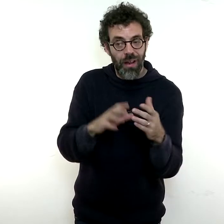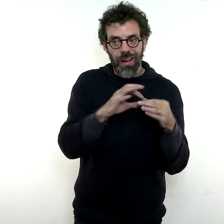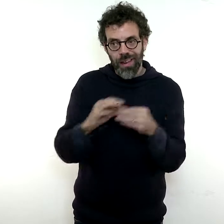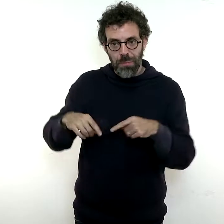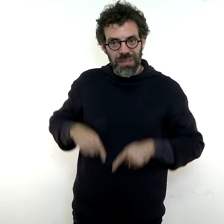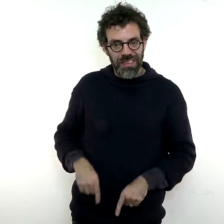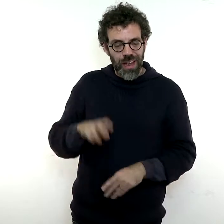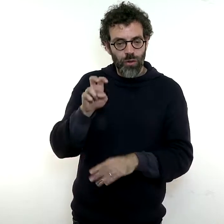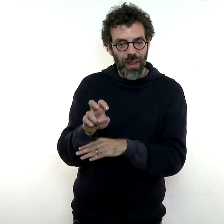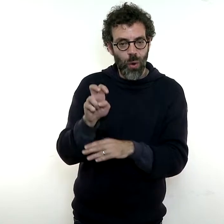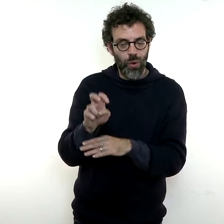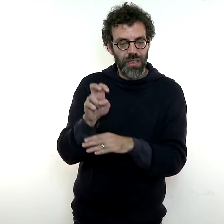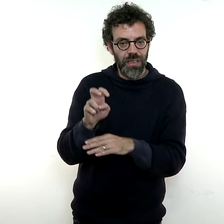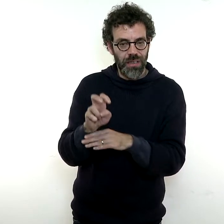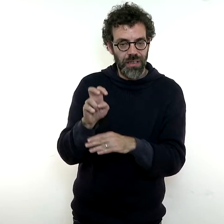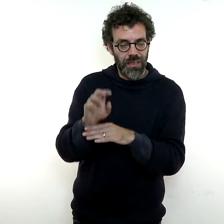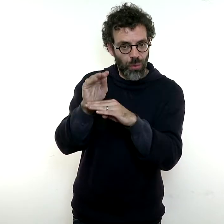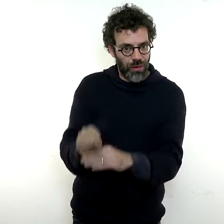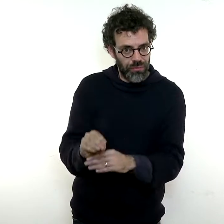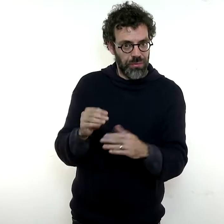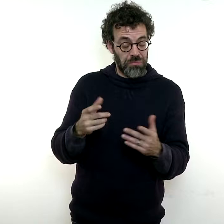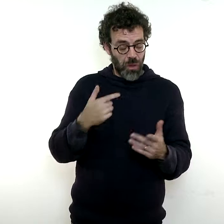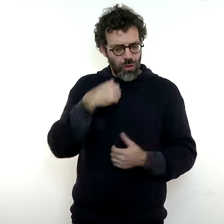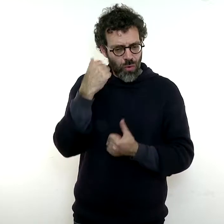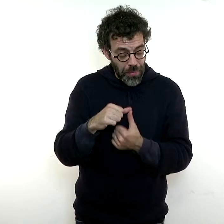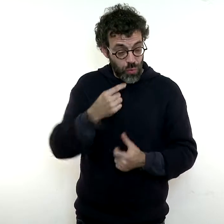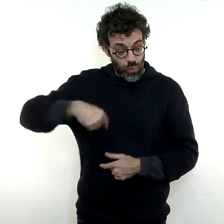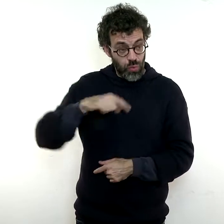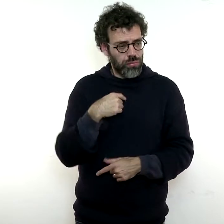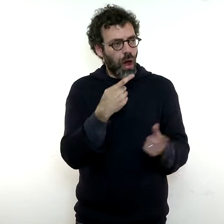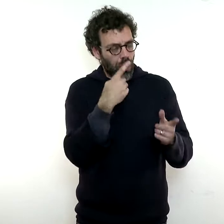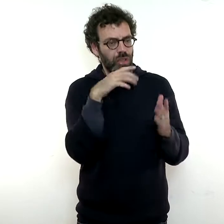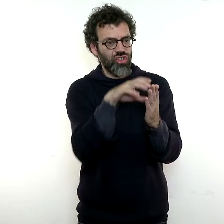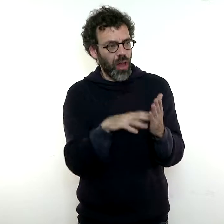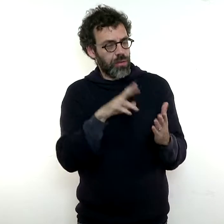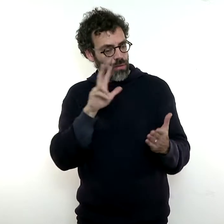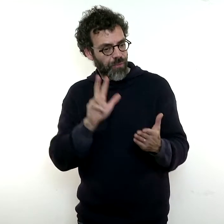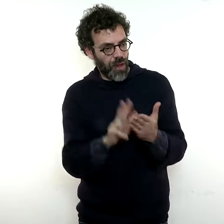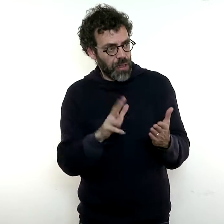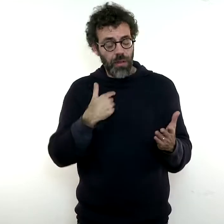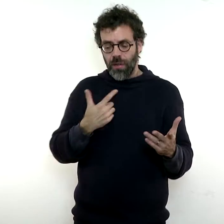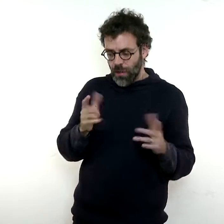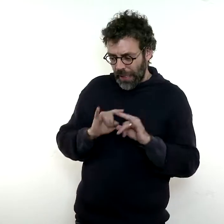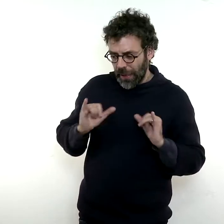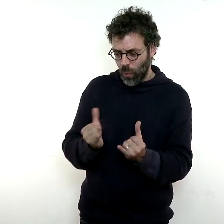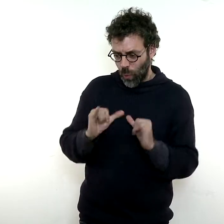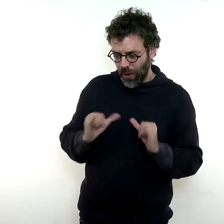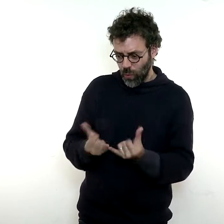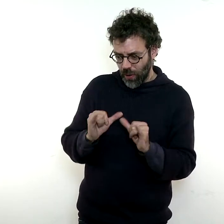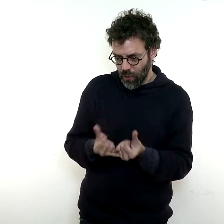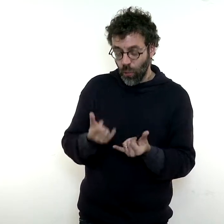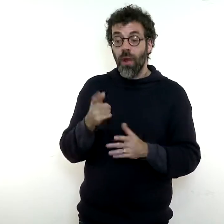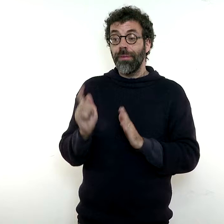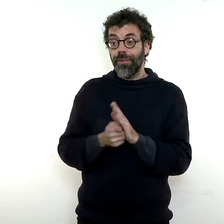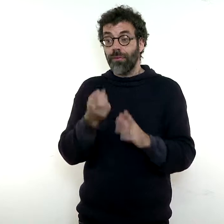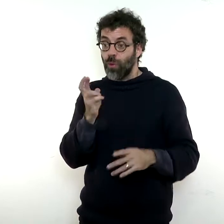leur ai expliqué le nombre de réunions que nous avons fait sur ce sujet-là, mais de manière générale, ils étaient vraiment surpris et ils n'avaient jamais vu ça.